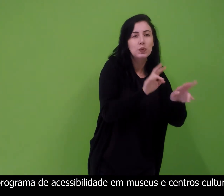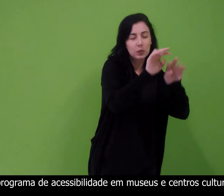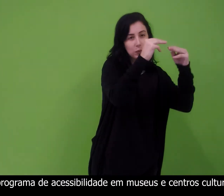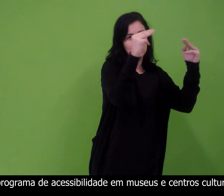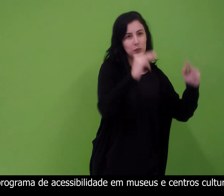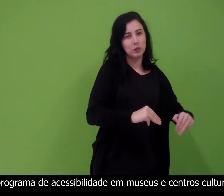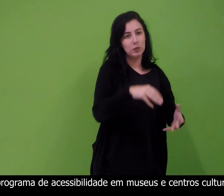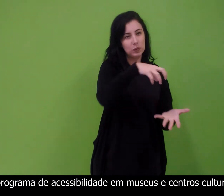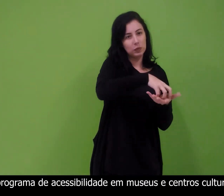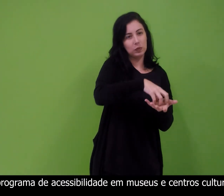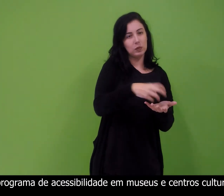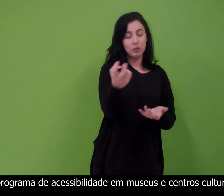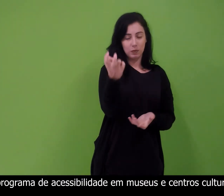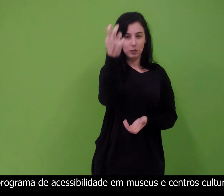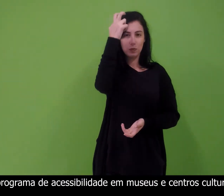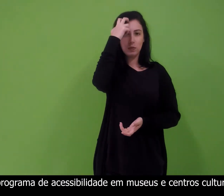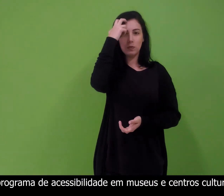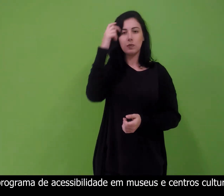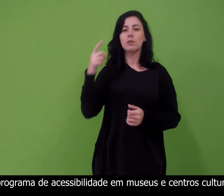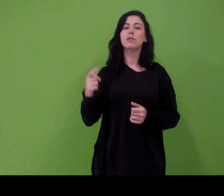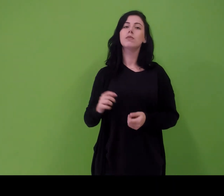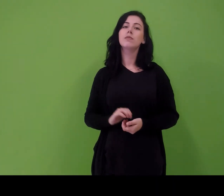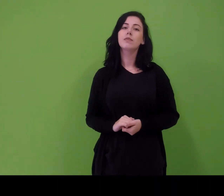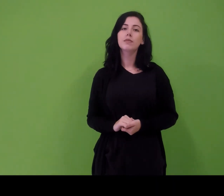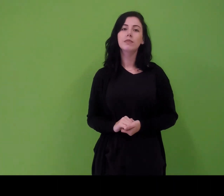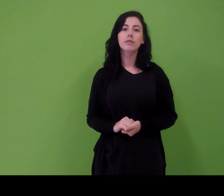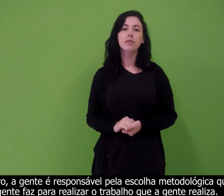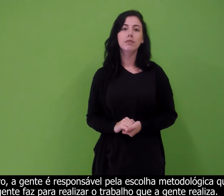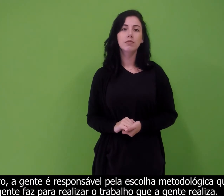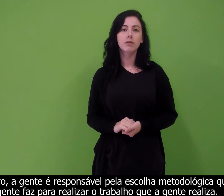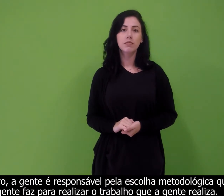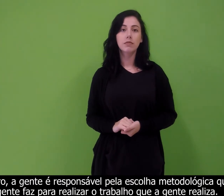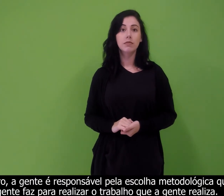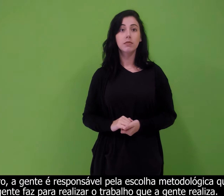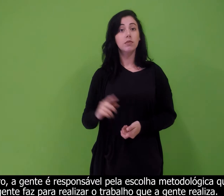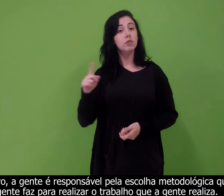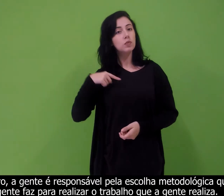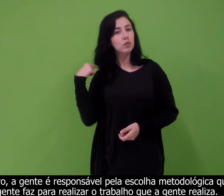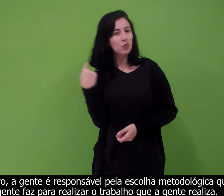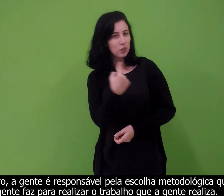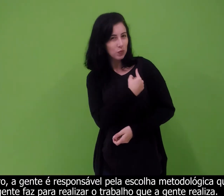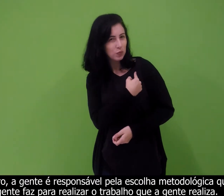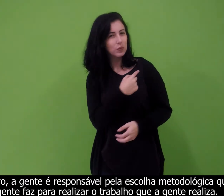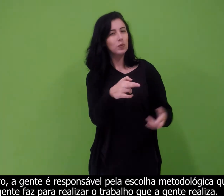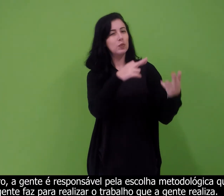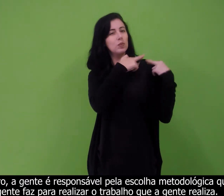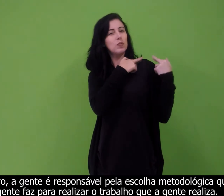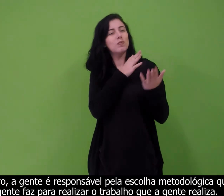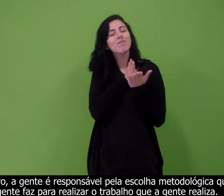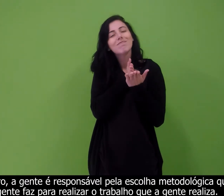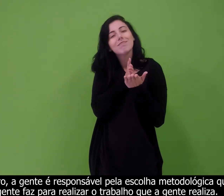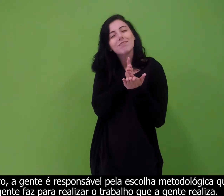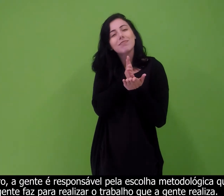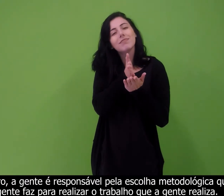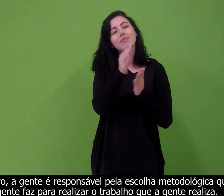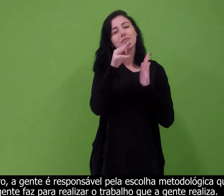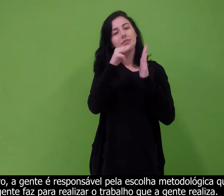de acessibilidade em museus e centros culturais? Primeiro, que a gente é responsável pela escolha metodológica que a